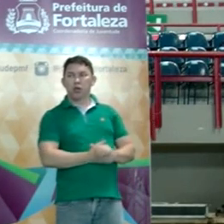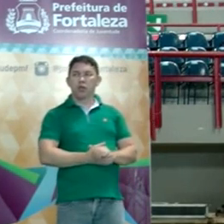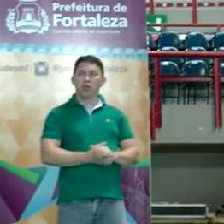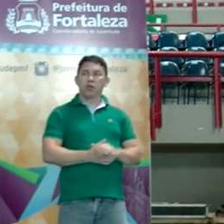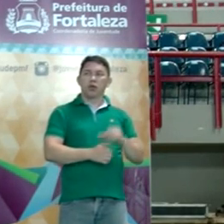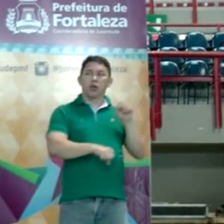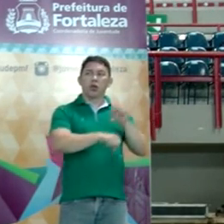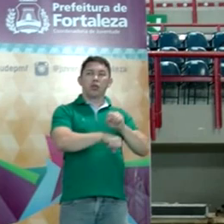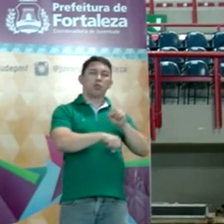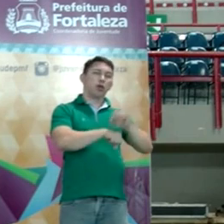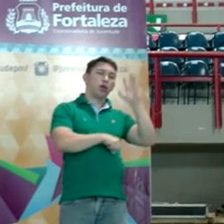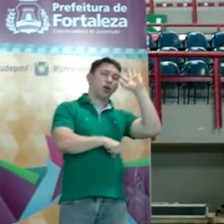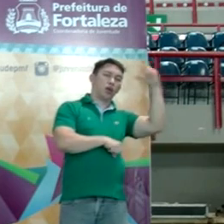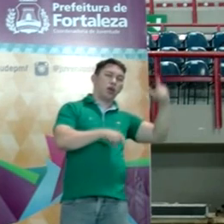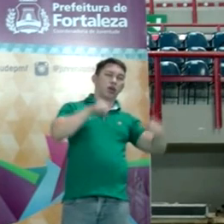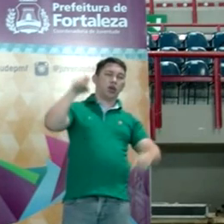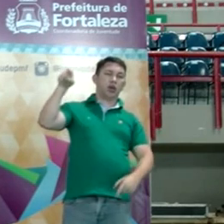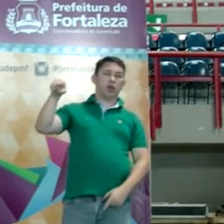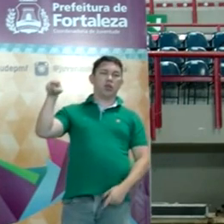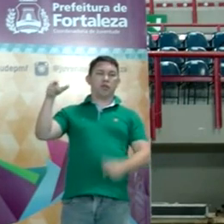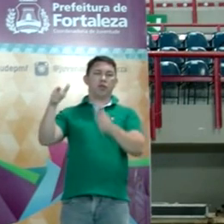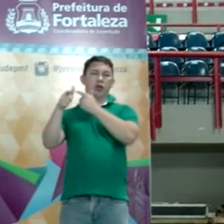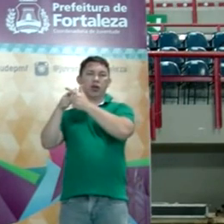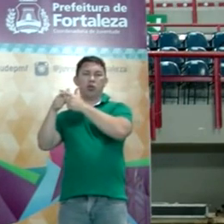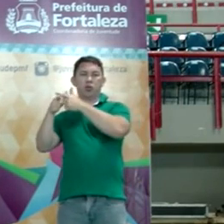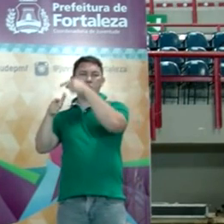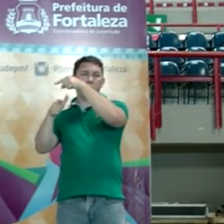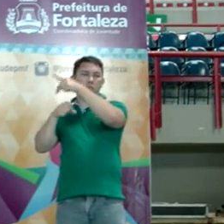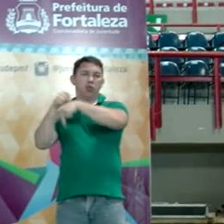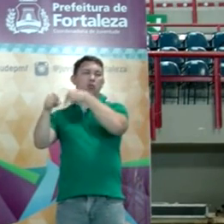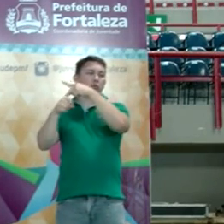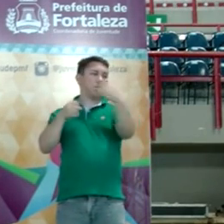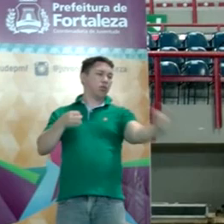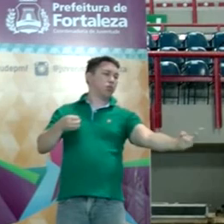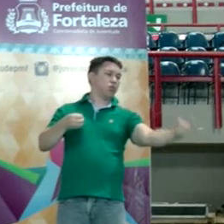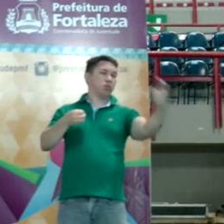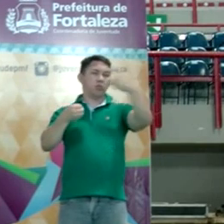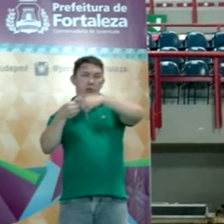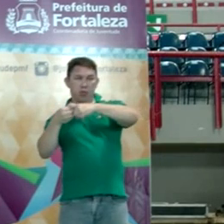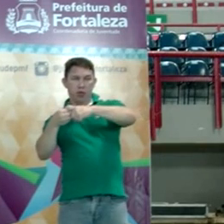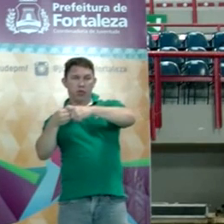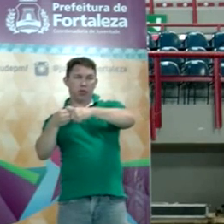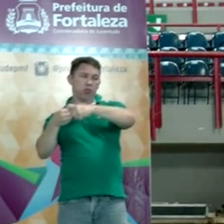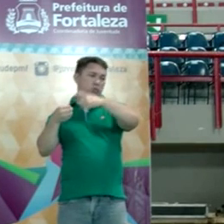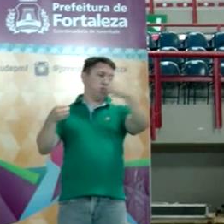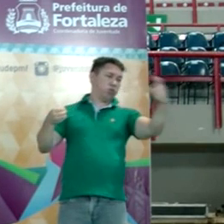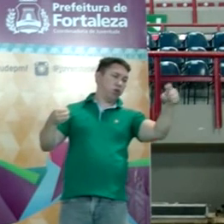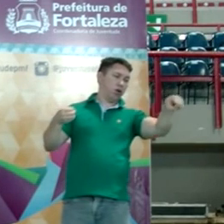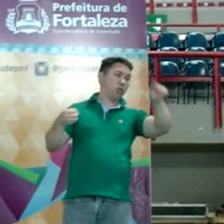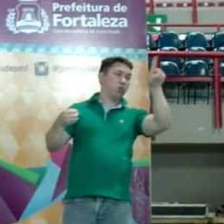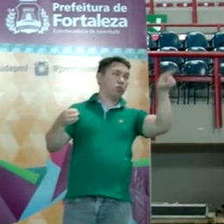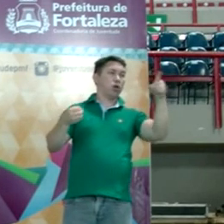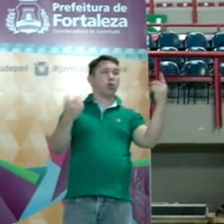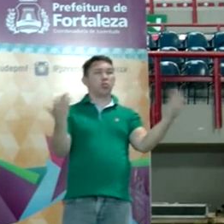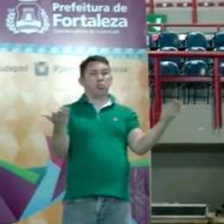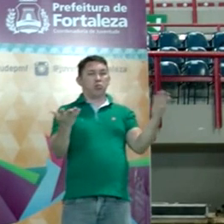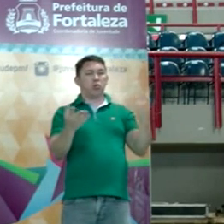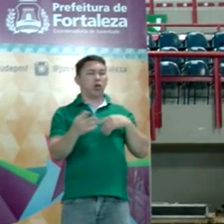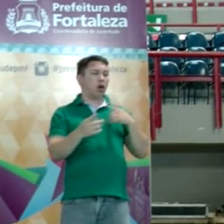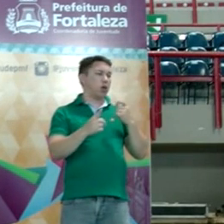para esperar uma solução ou que acabe o problema no país dele. Ele fica lá indefinidamente às